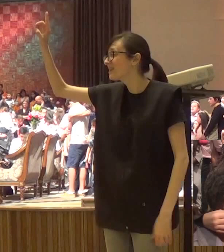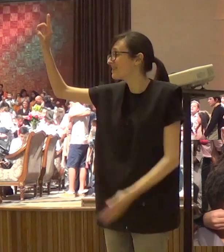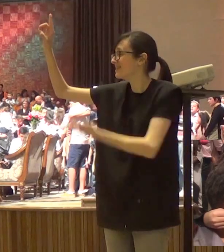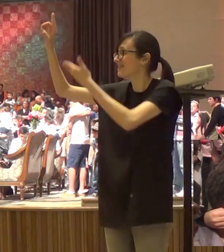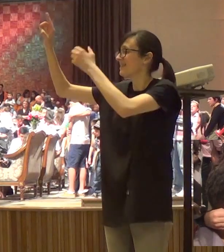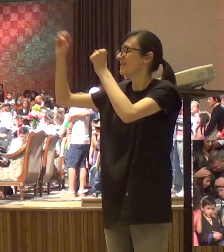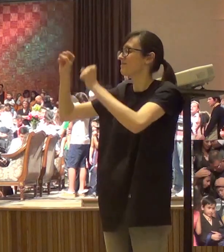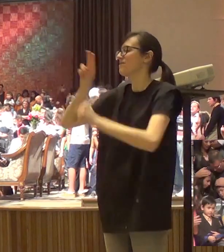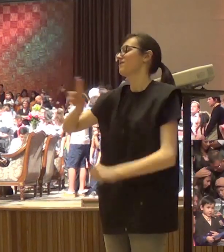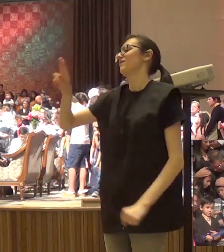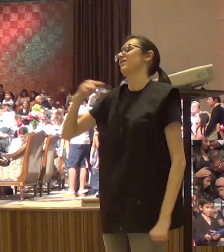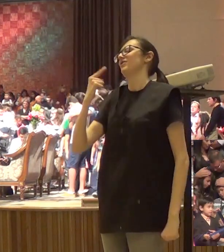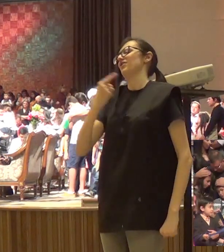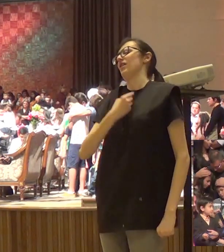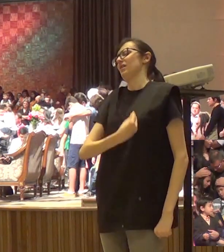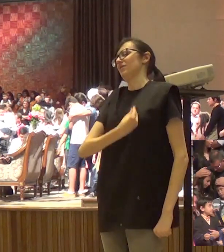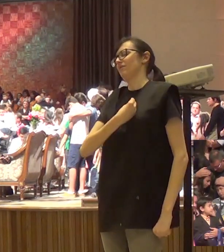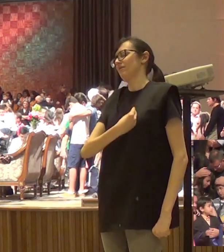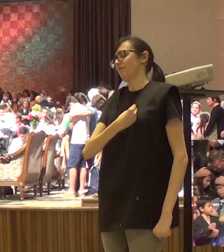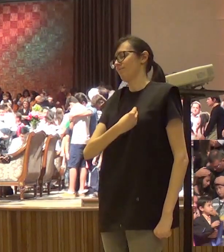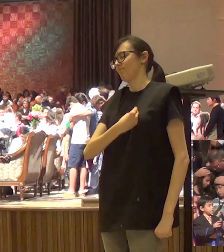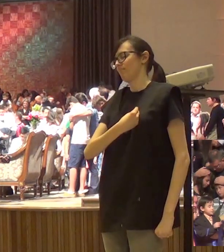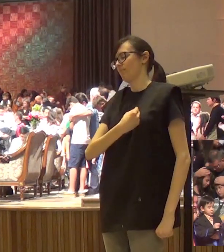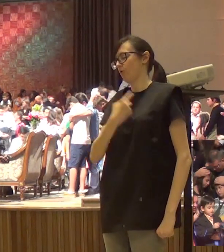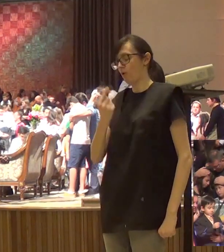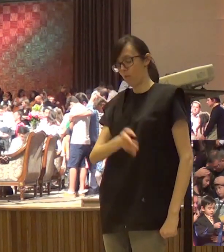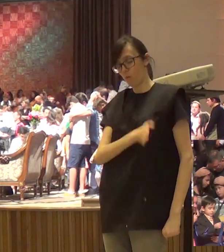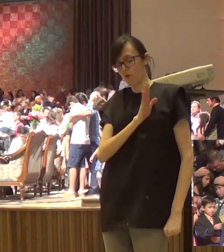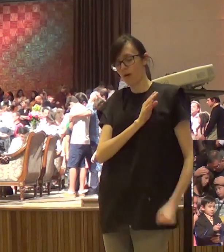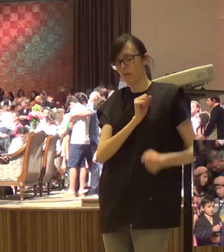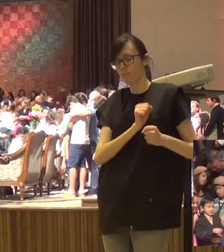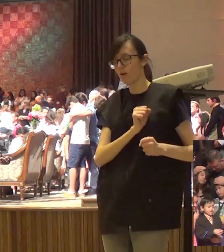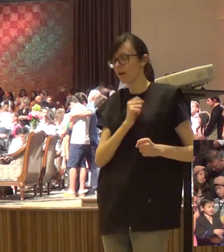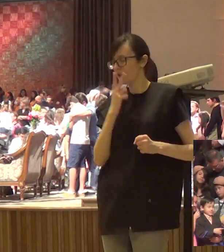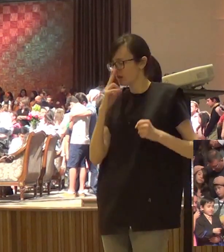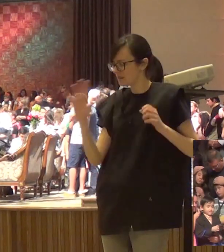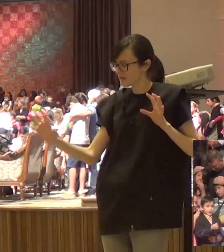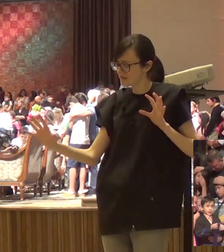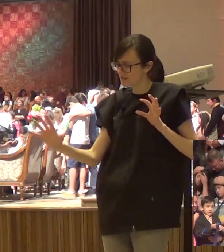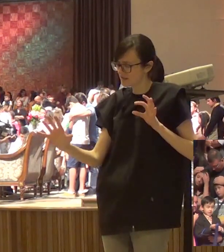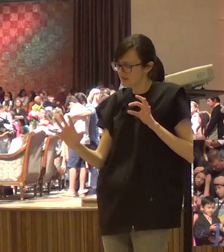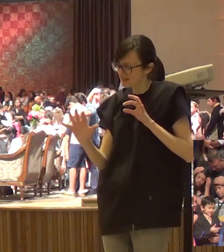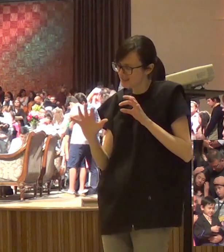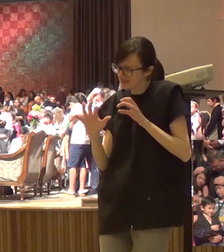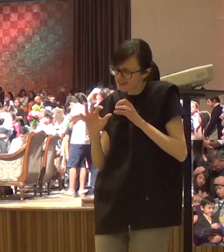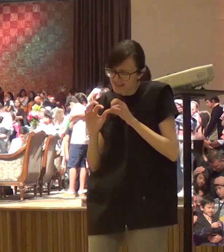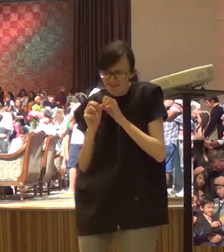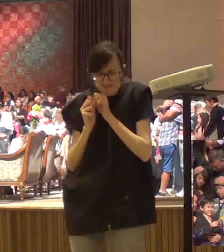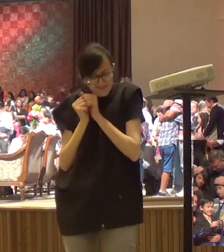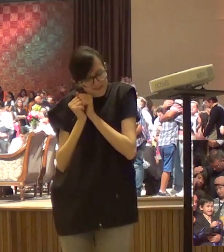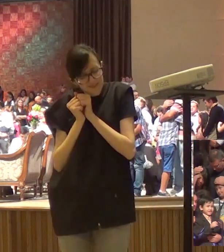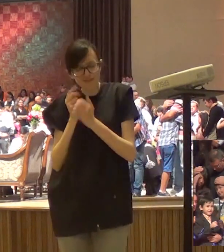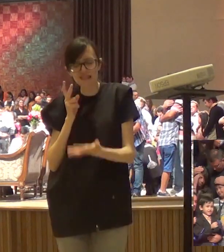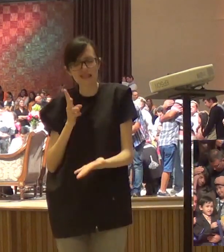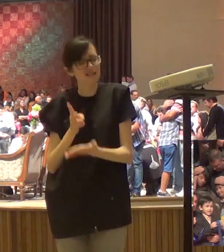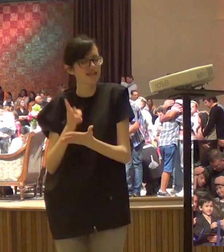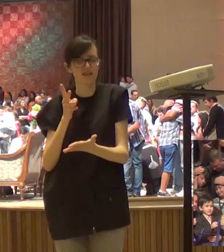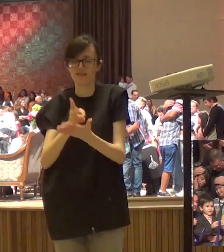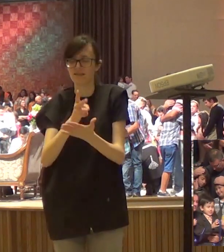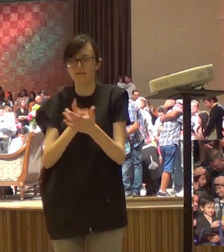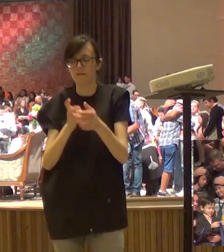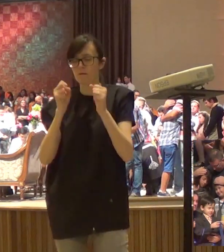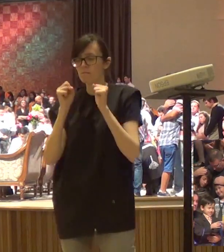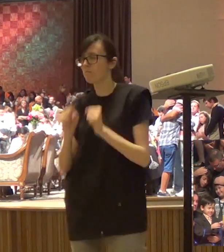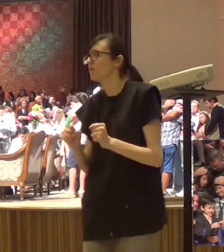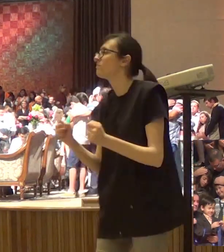Deus, use as nossas vidas e que os nossos corações estejam perto do coração deles, bem pertinho, pra que toda a